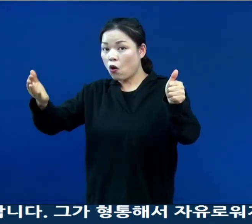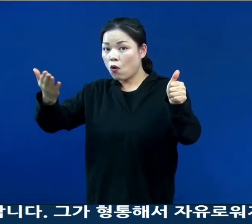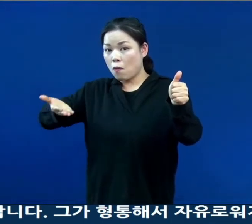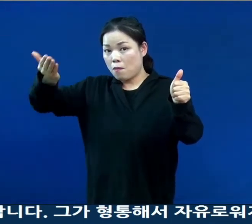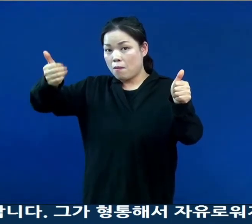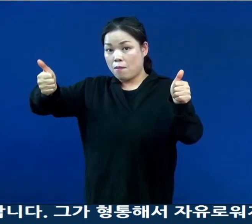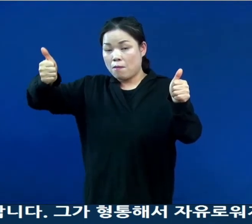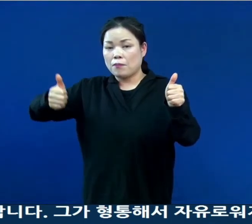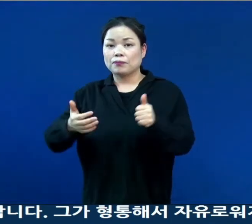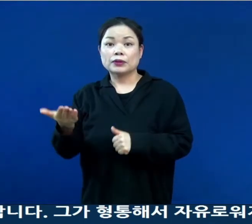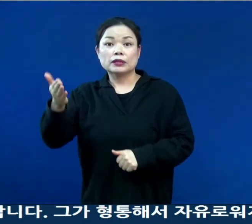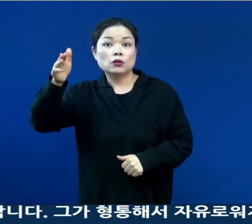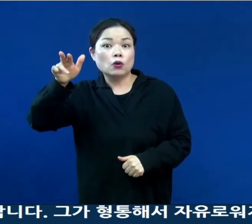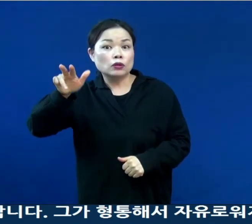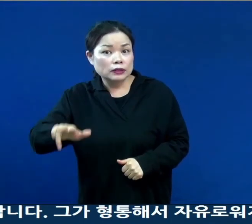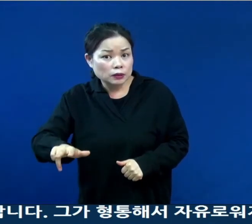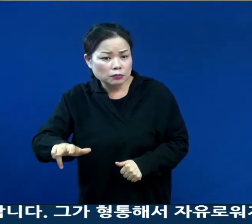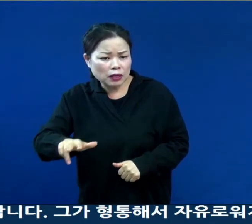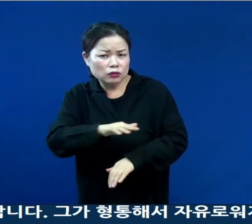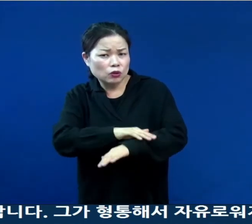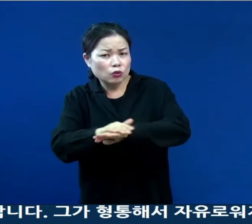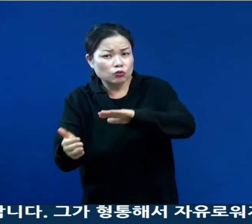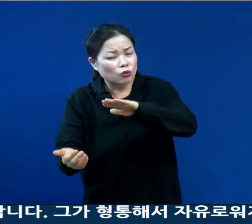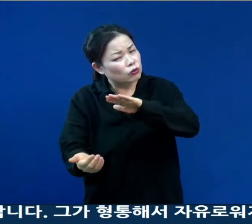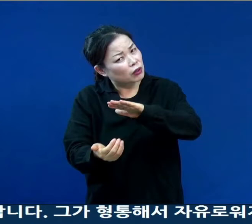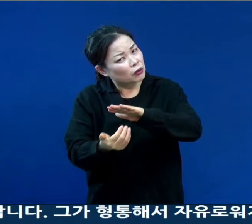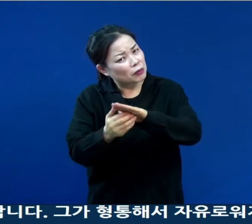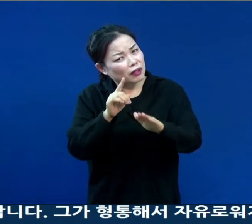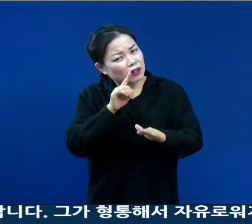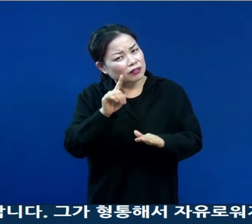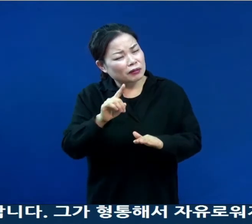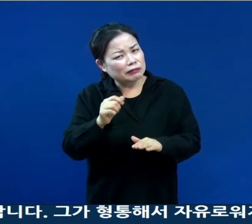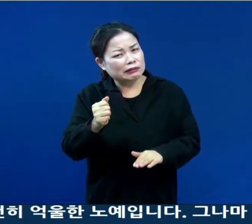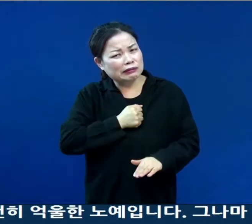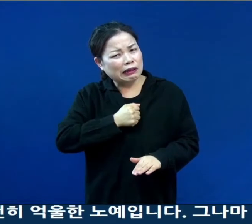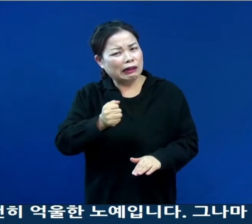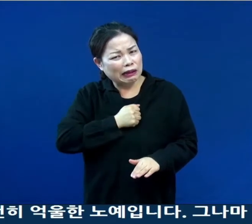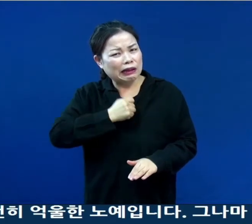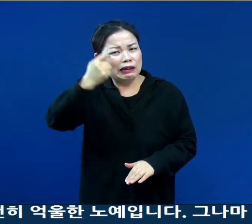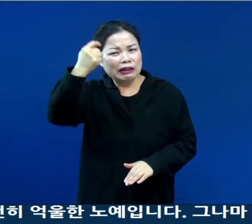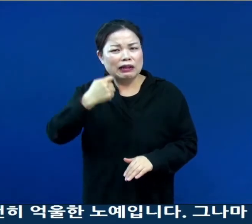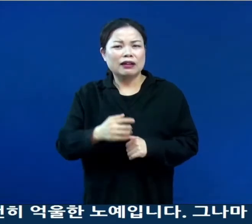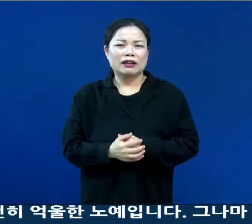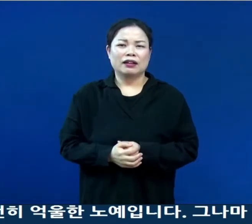살았습니다. 그렇지만 그걸 형통이라고 부른다면 답답한 노릇이죠.